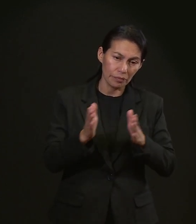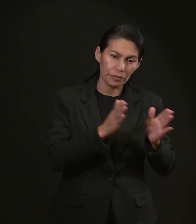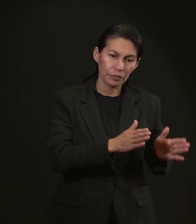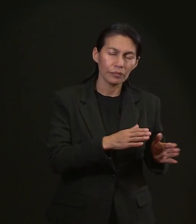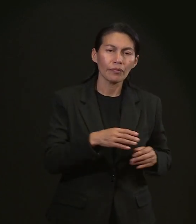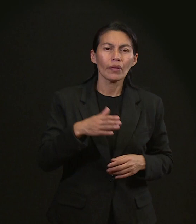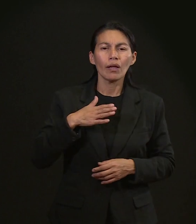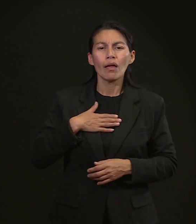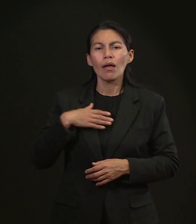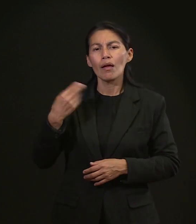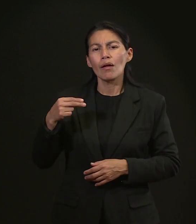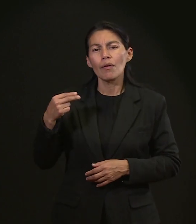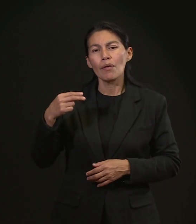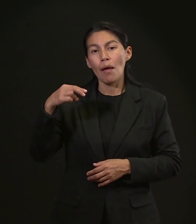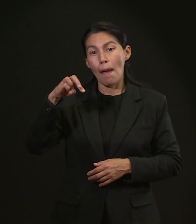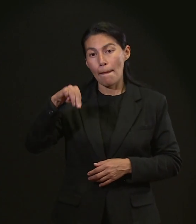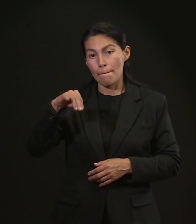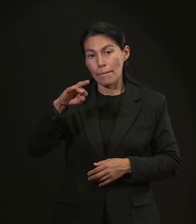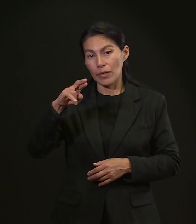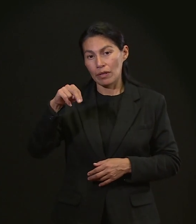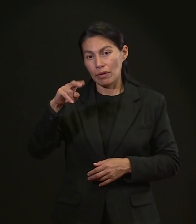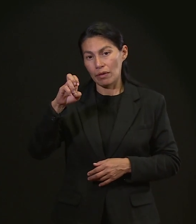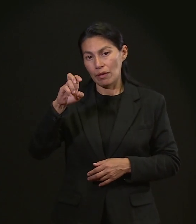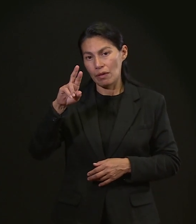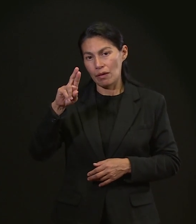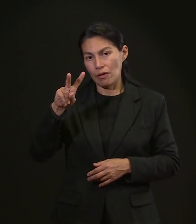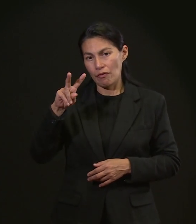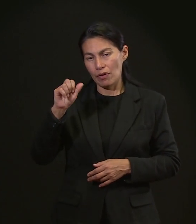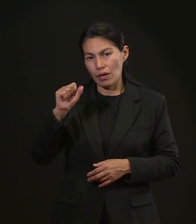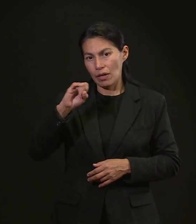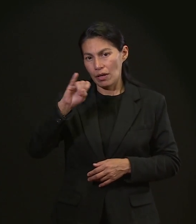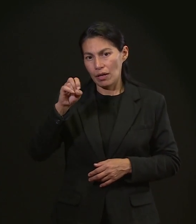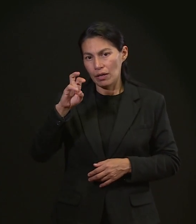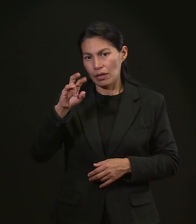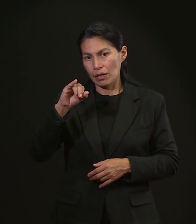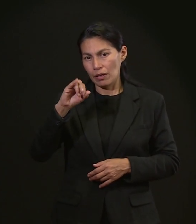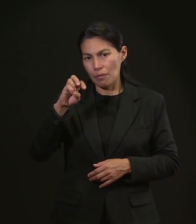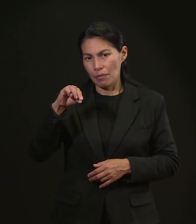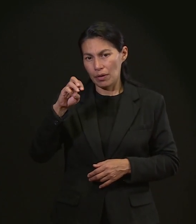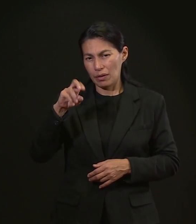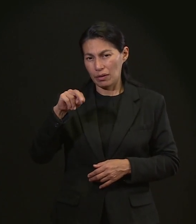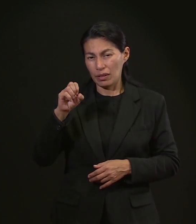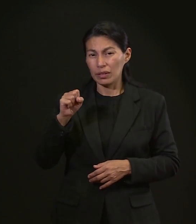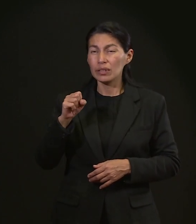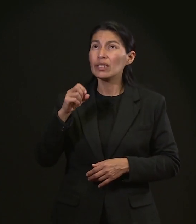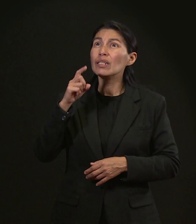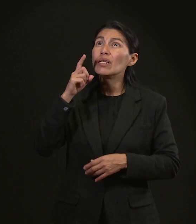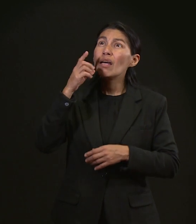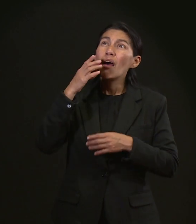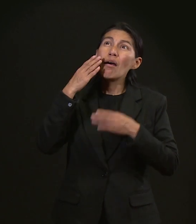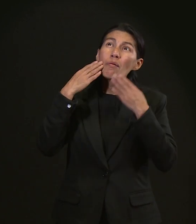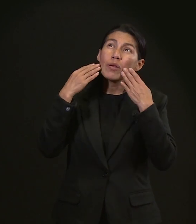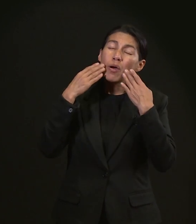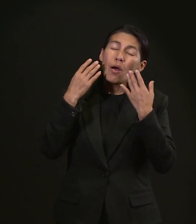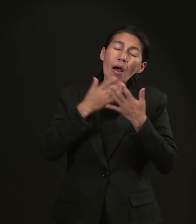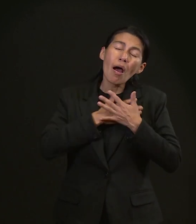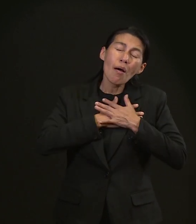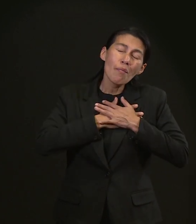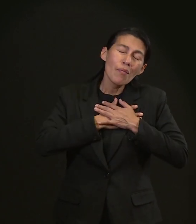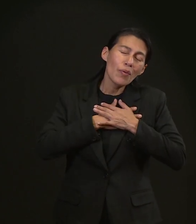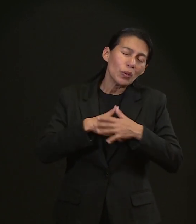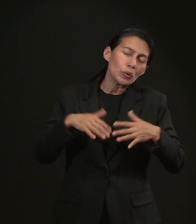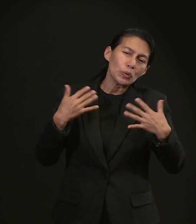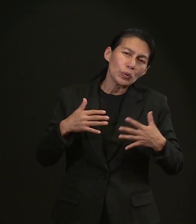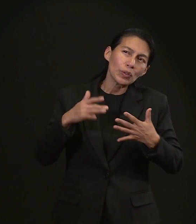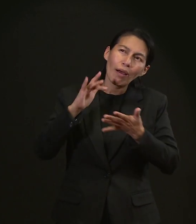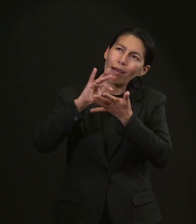soy minerva jiménez 2 gracias a mi padre celestial por su infinito amor y misericordia ya mi hija y